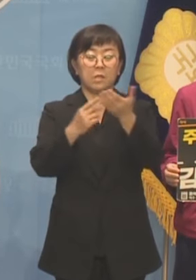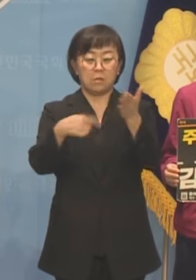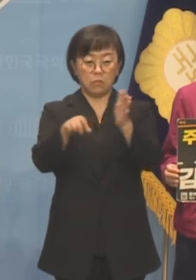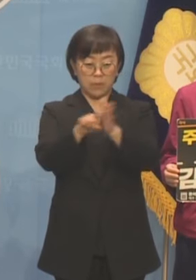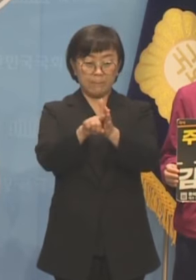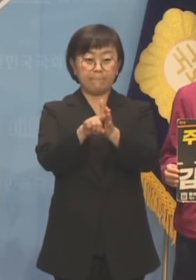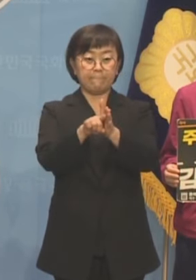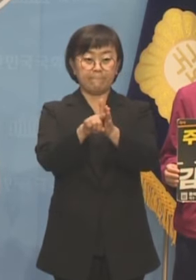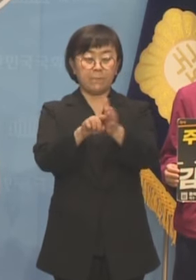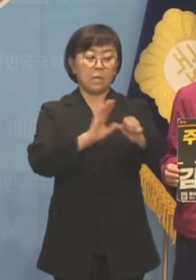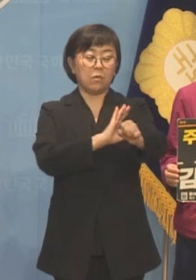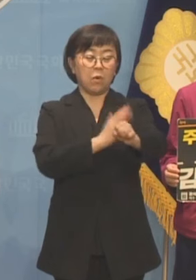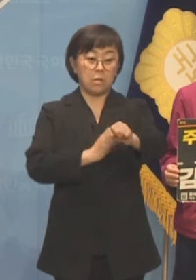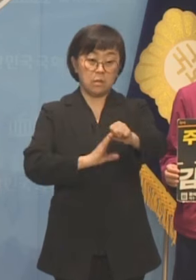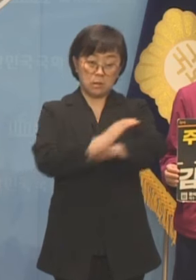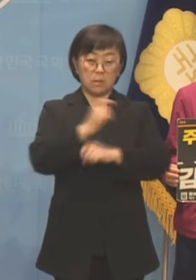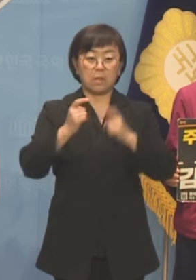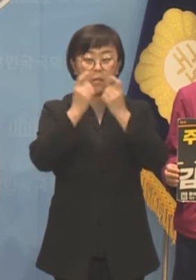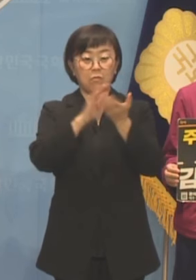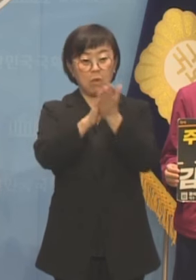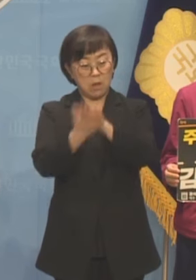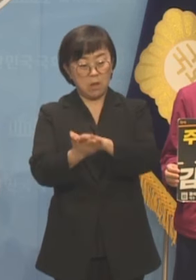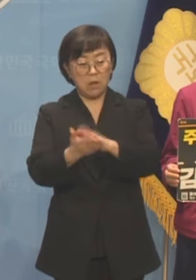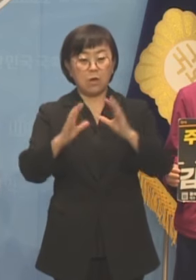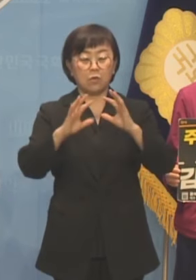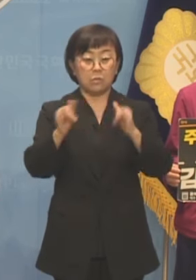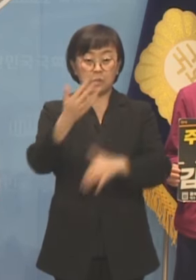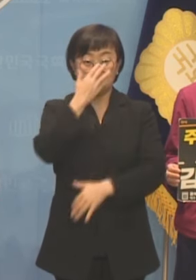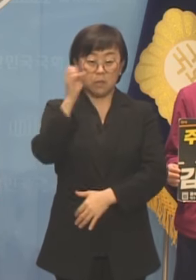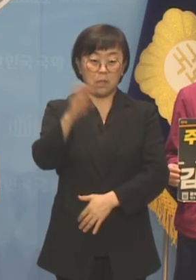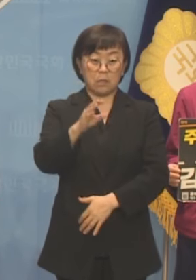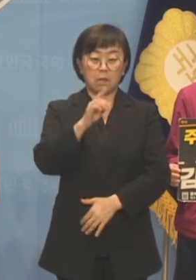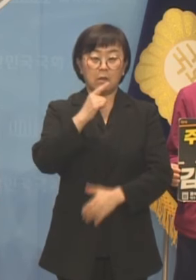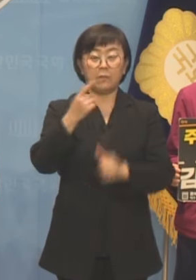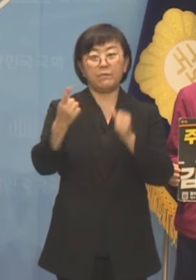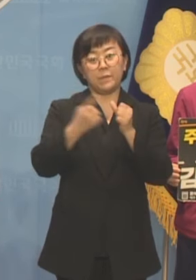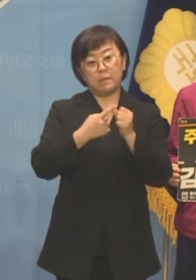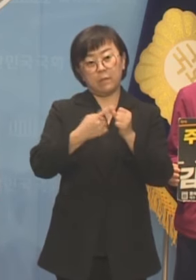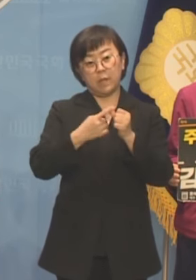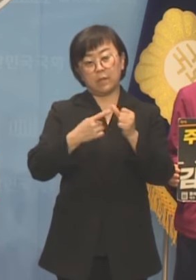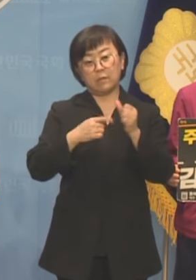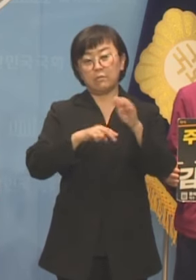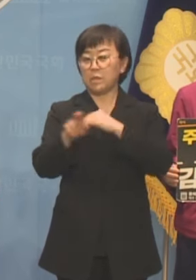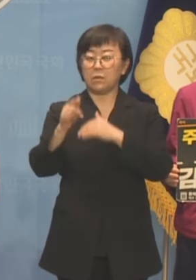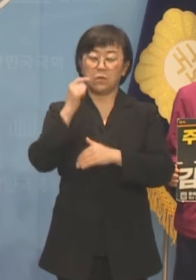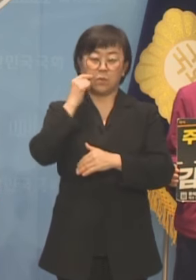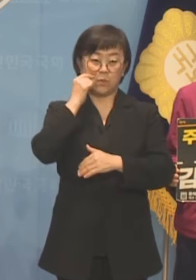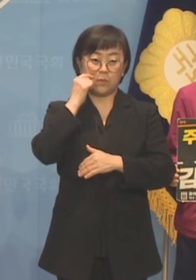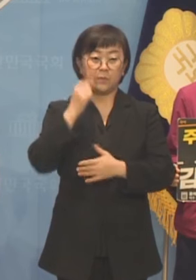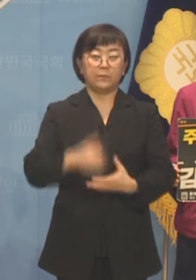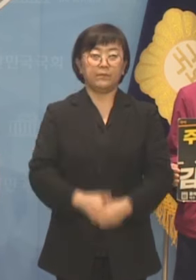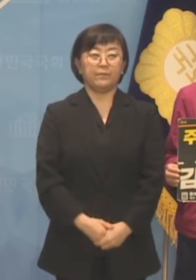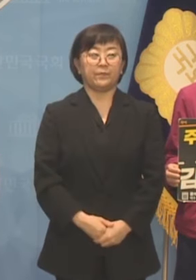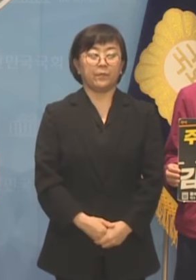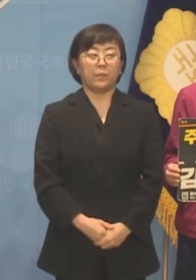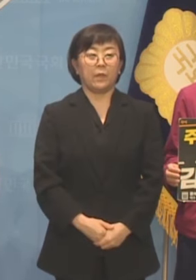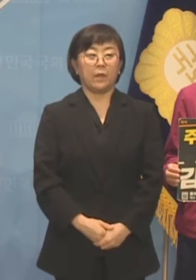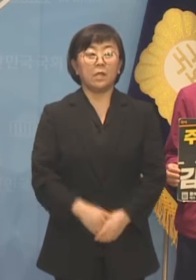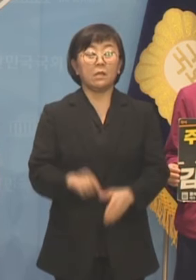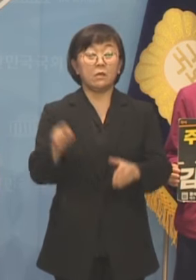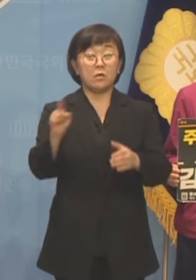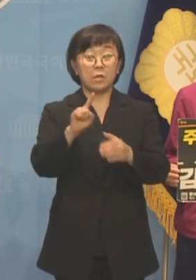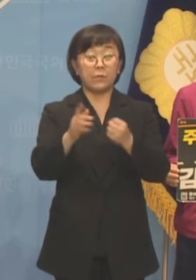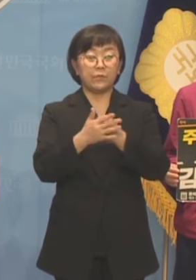위해서 을 사하고 국민을 기한다는 비판을 피하기 어려울 것입니다 어떻게 보면